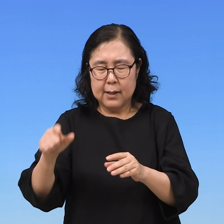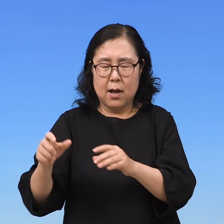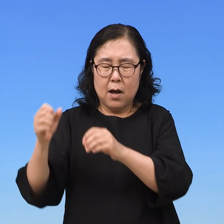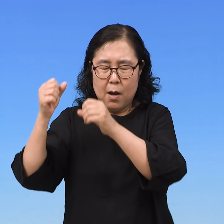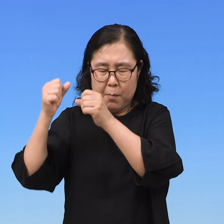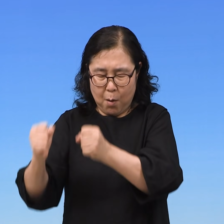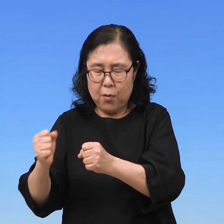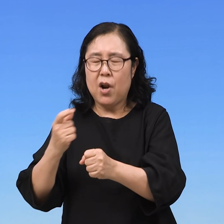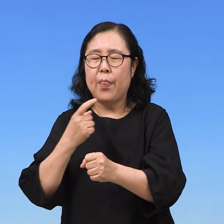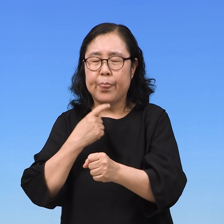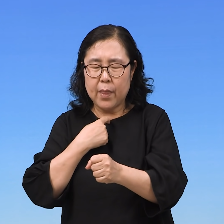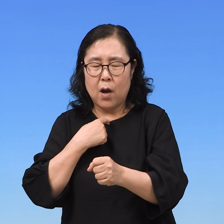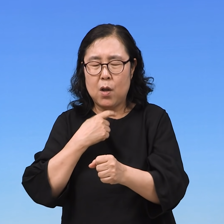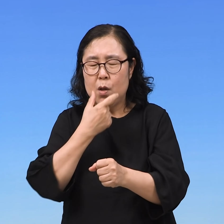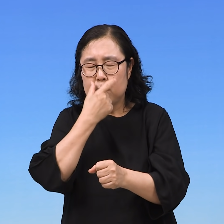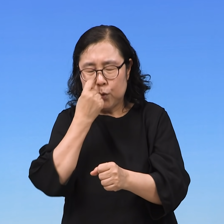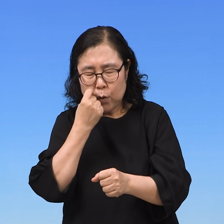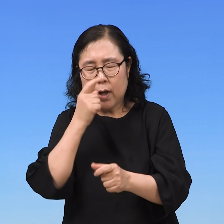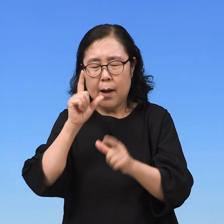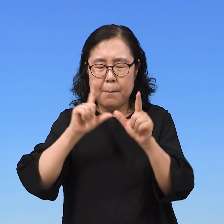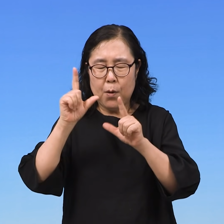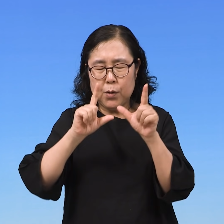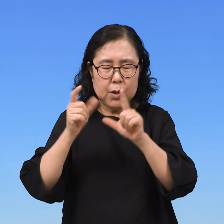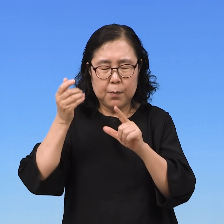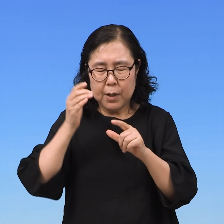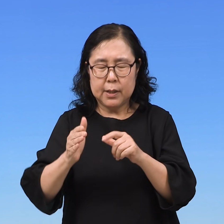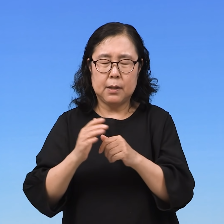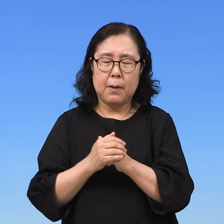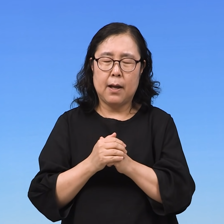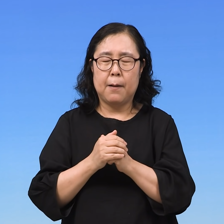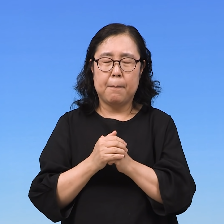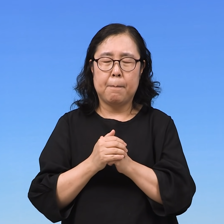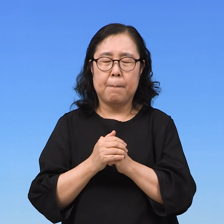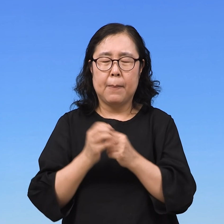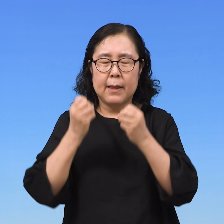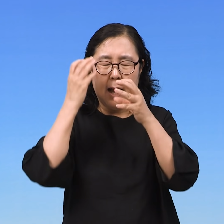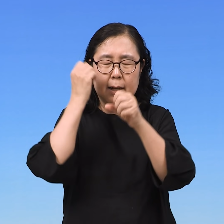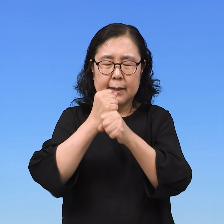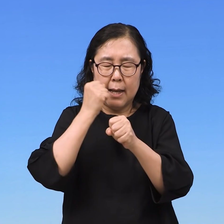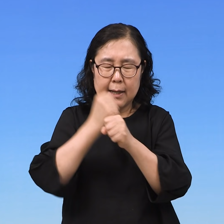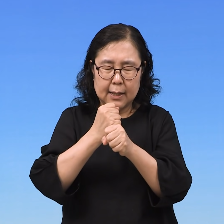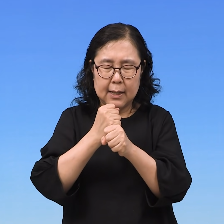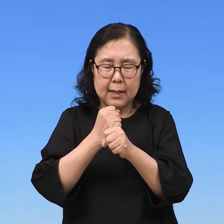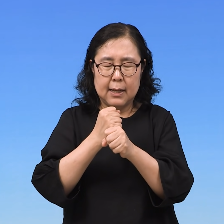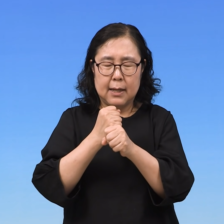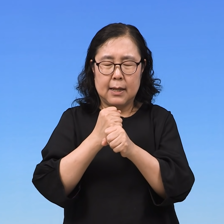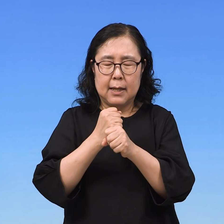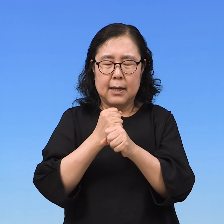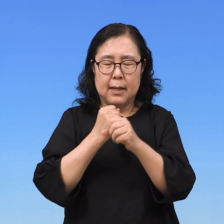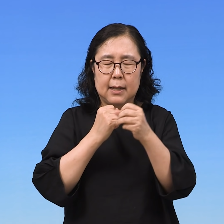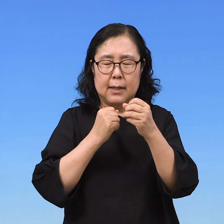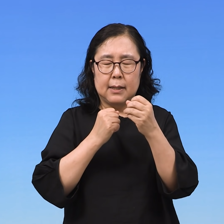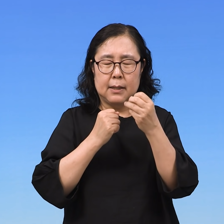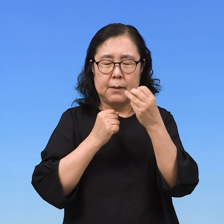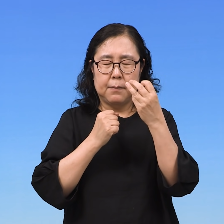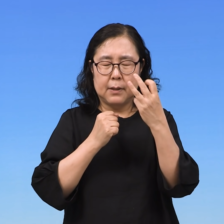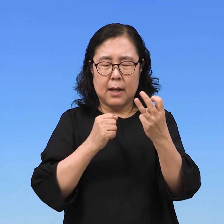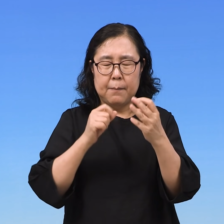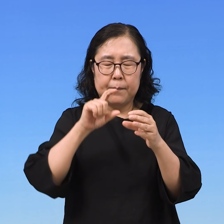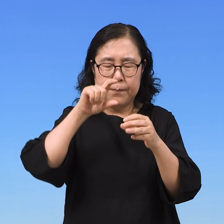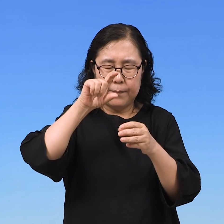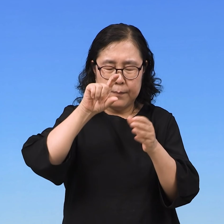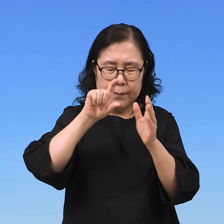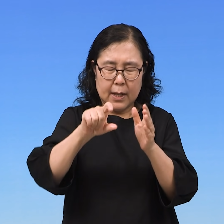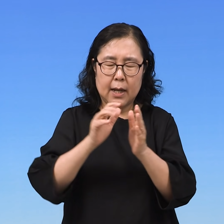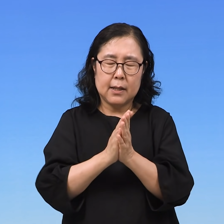자리를 앉아있던 그 미소가 던 때에 저리로 부르신 하나님, 하나님 창세기 12장에서 너무나